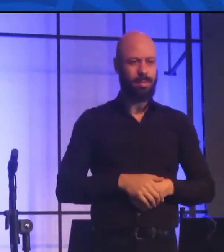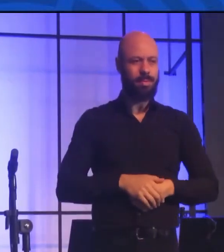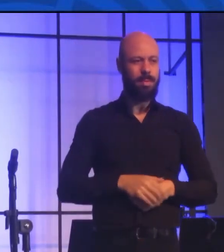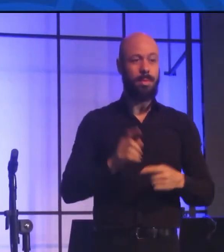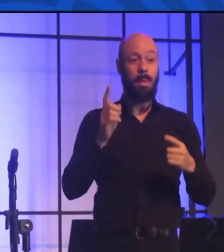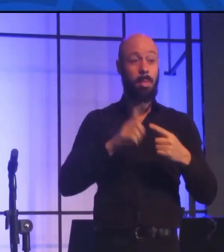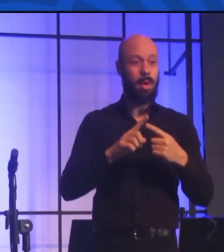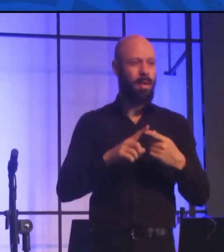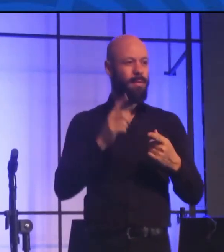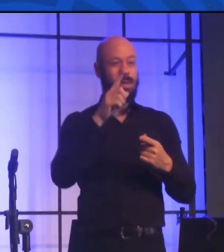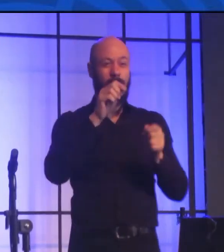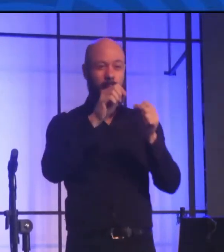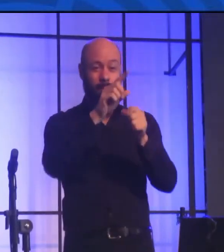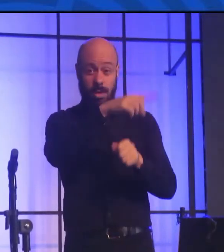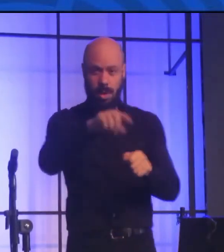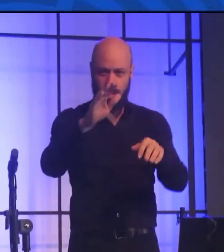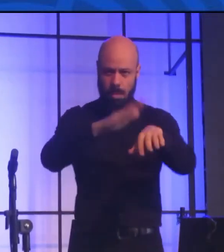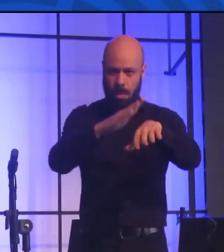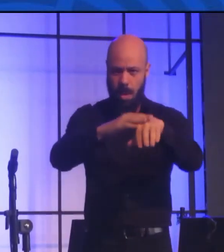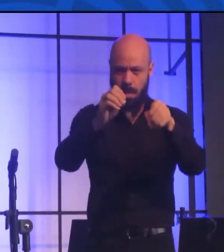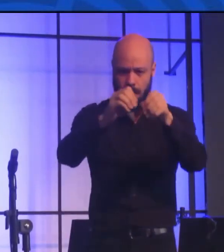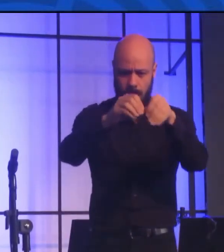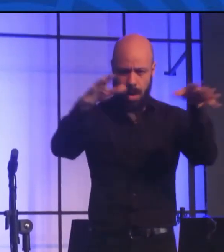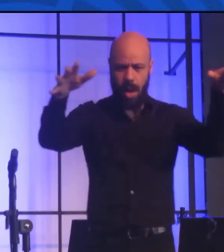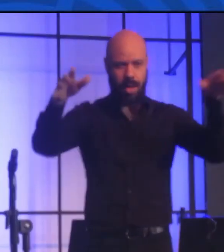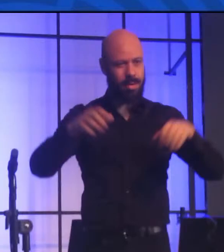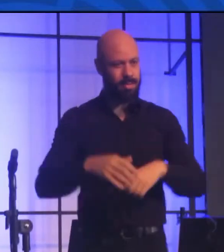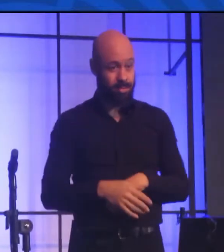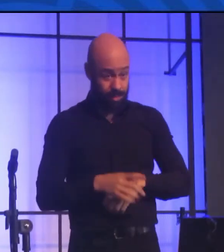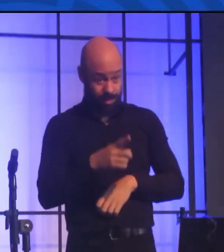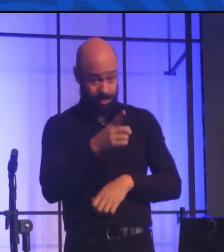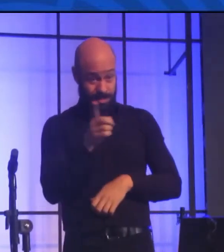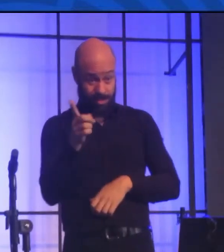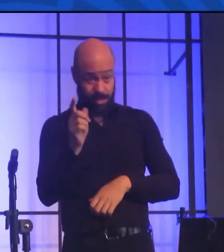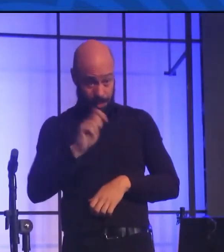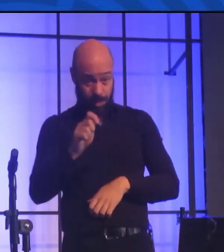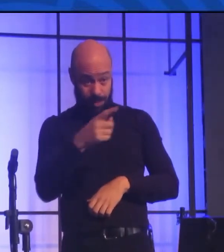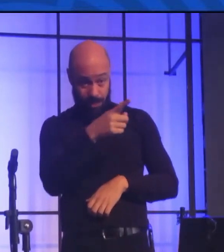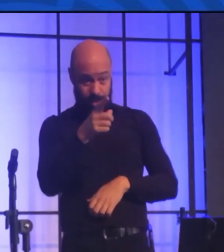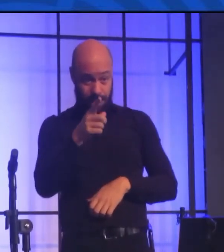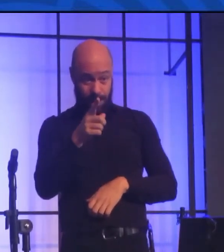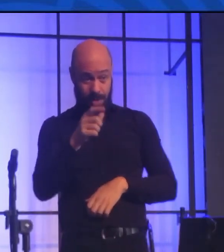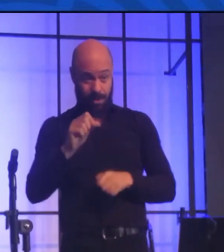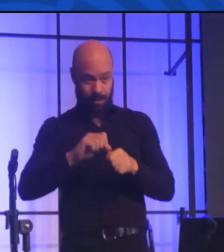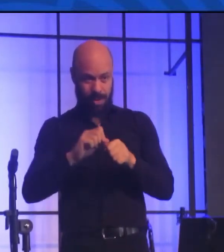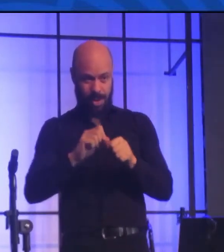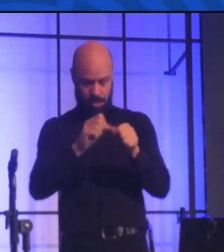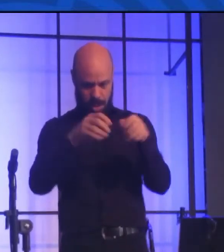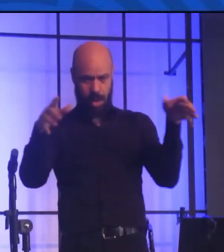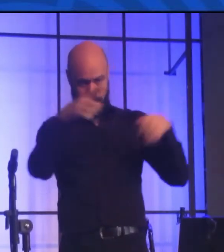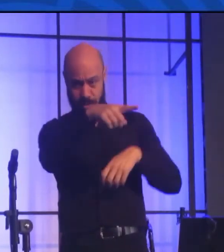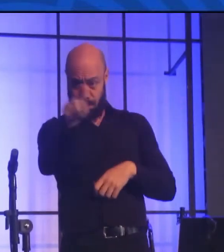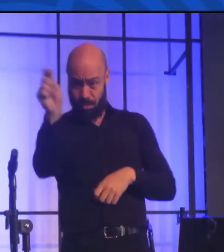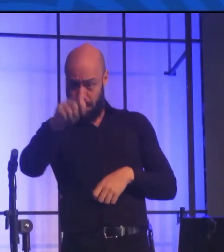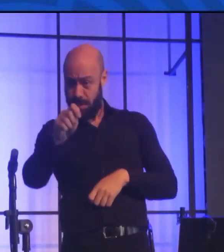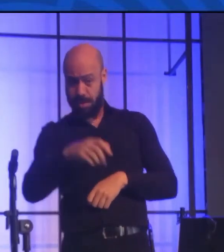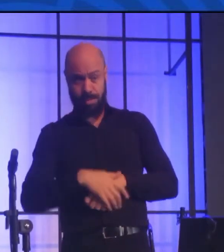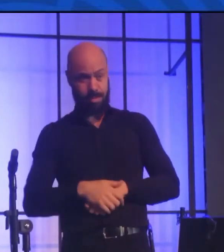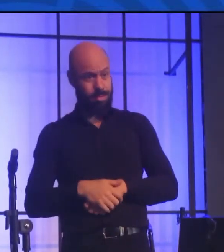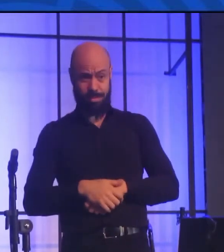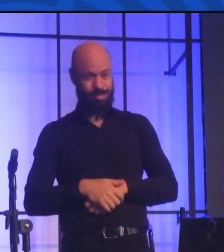flutuar. O menino não podia fazer o ferro flutuar, mas Deus pode. Por